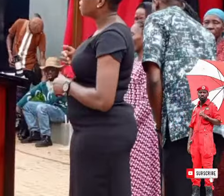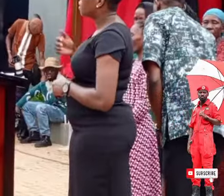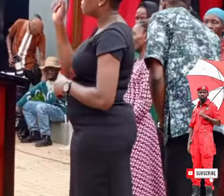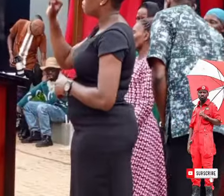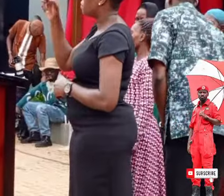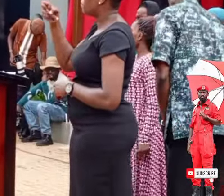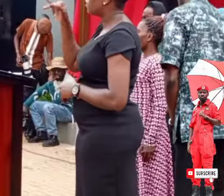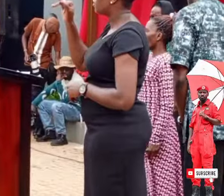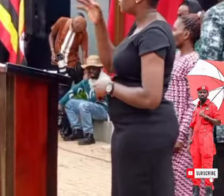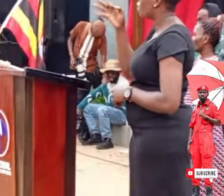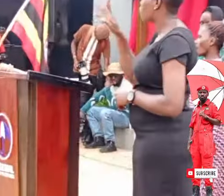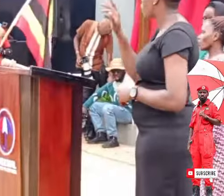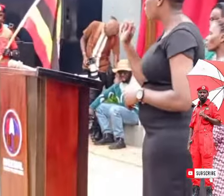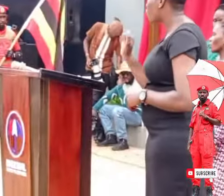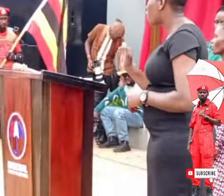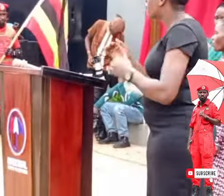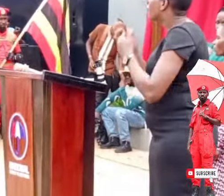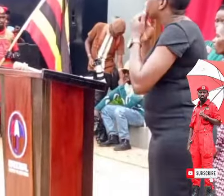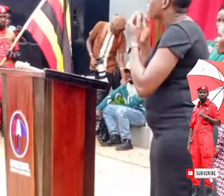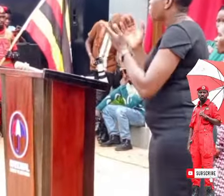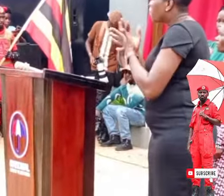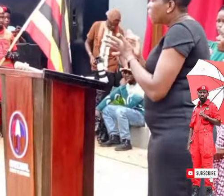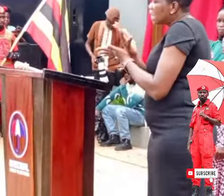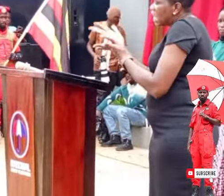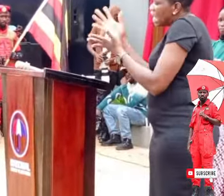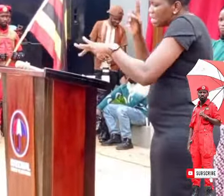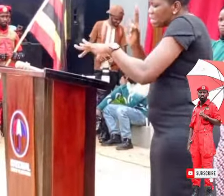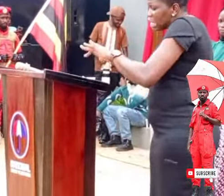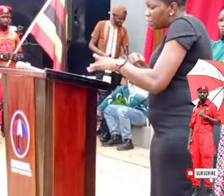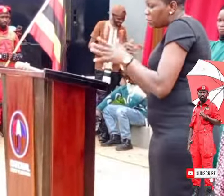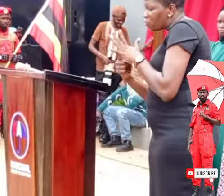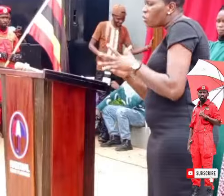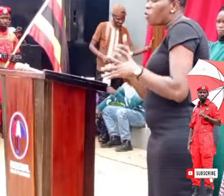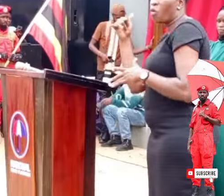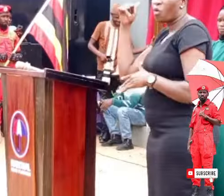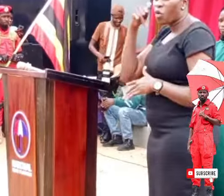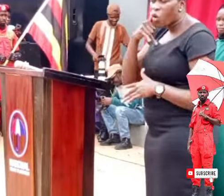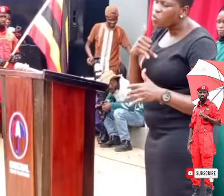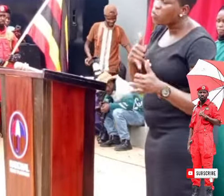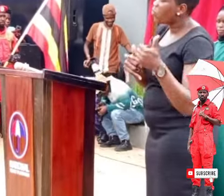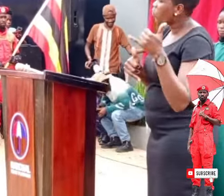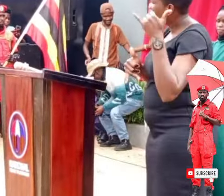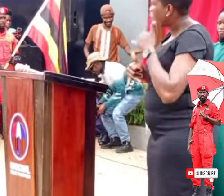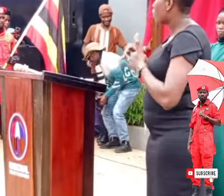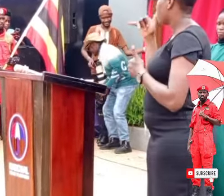madamu Shifura nkwebaza kuba ato ekibaawo kyonna okuba